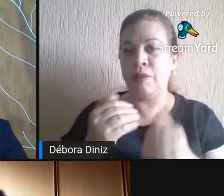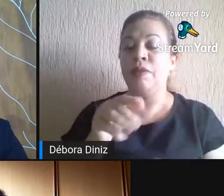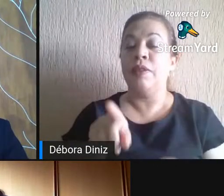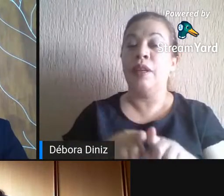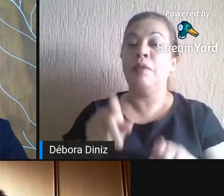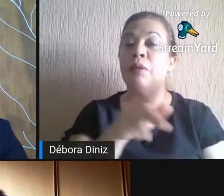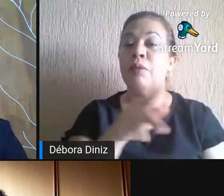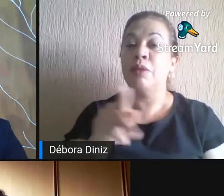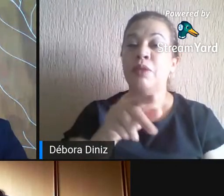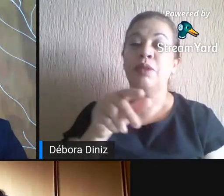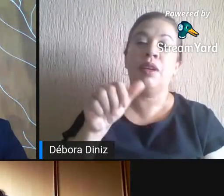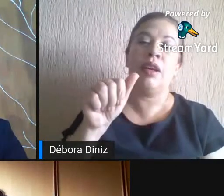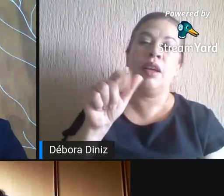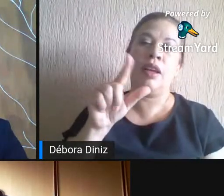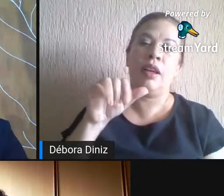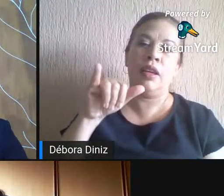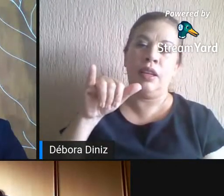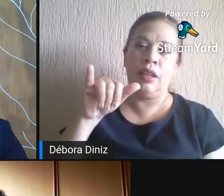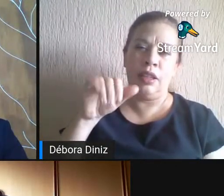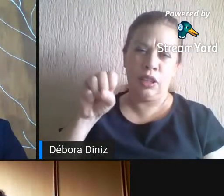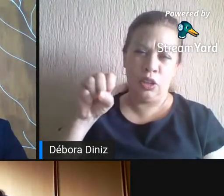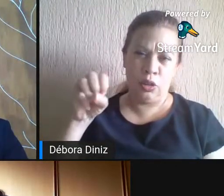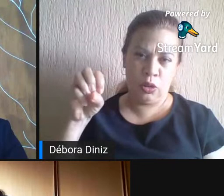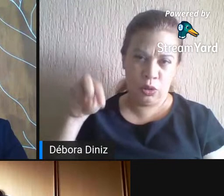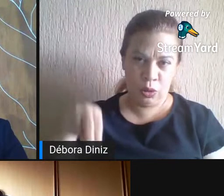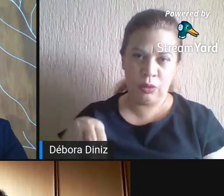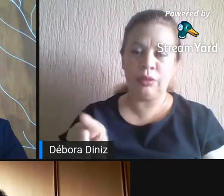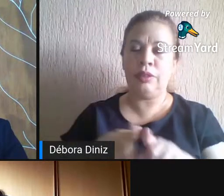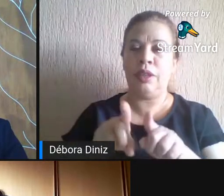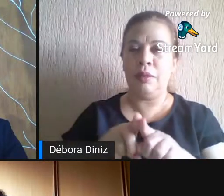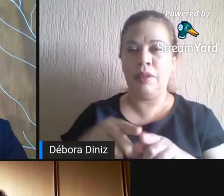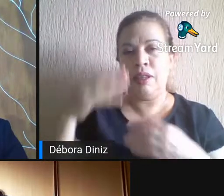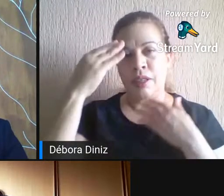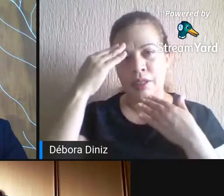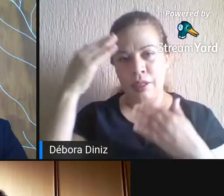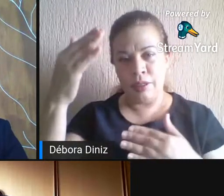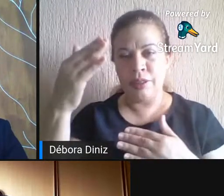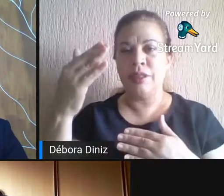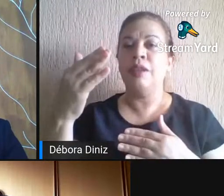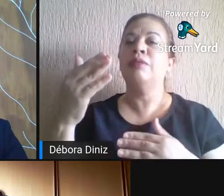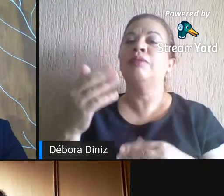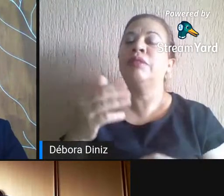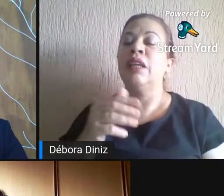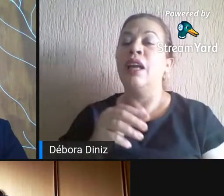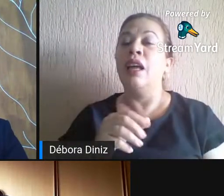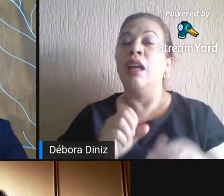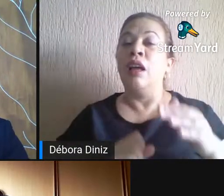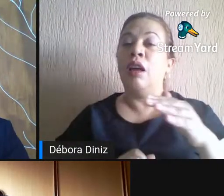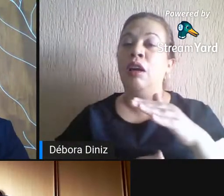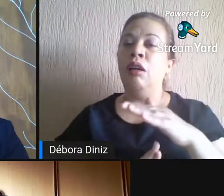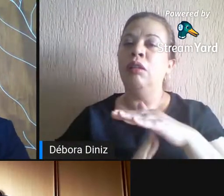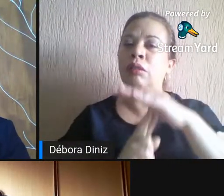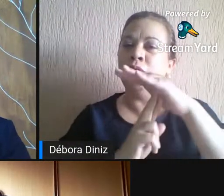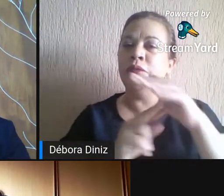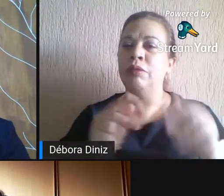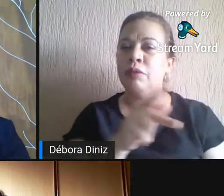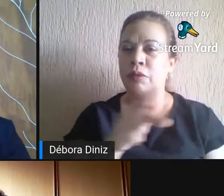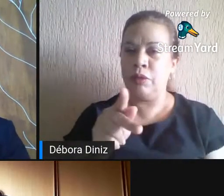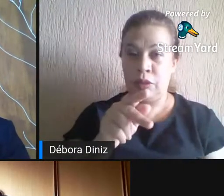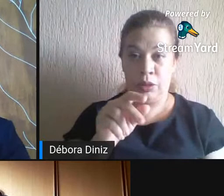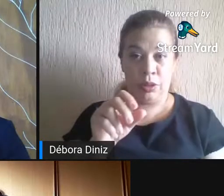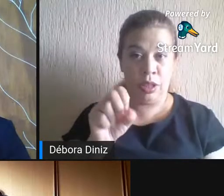Santos Barreto, Pró-Reitor de Ensino, gostaria de agradecer a Pró-Reitoria de Pesquisa e Extensão, Pró-Reitora, professora Shirlane